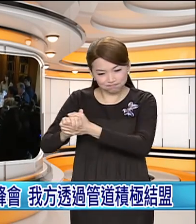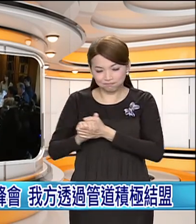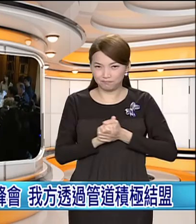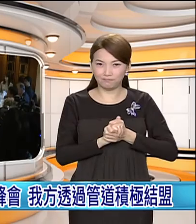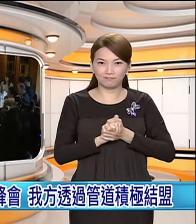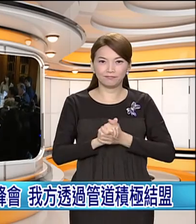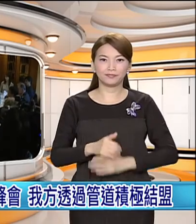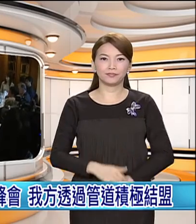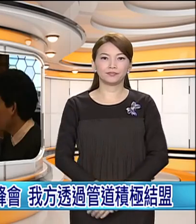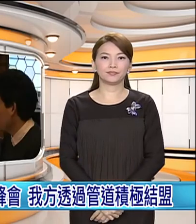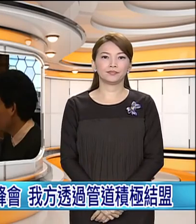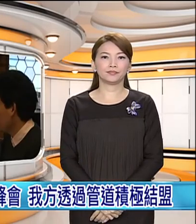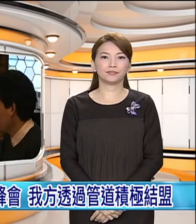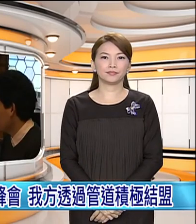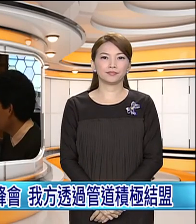迁调试伙伴。